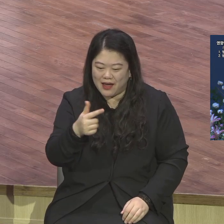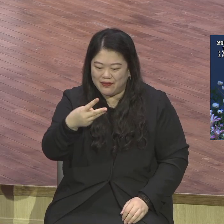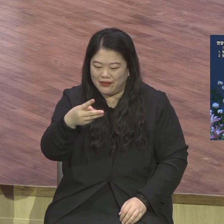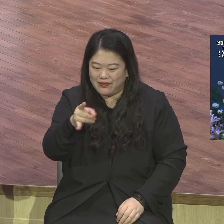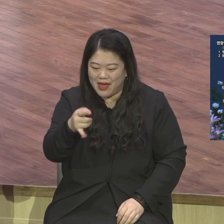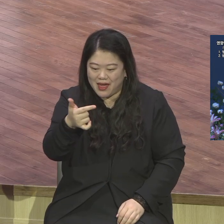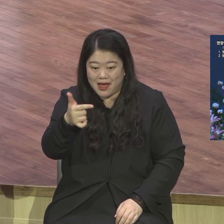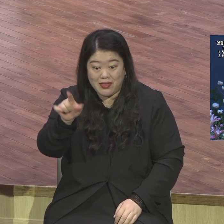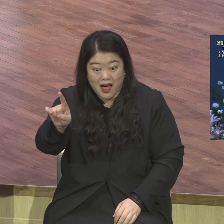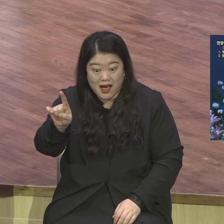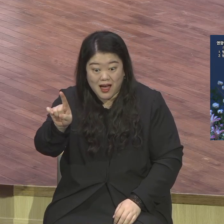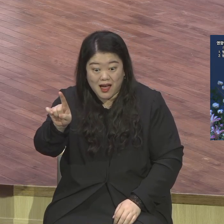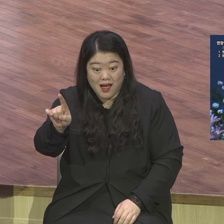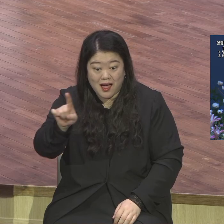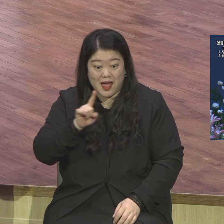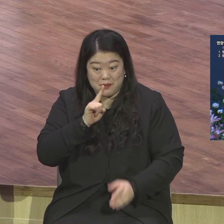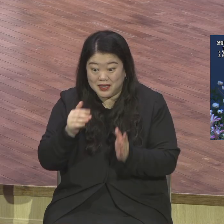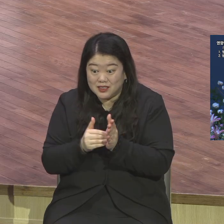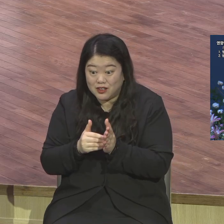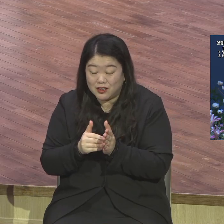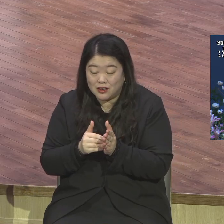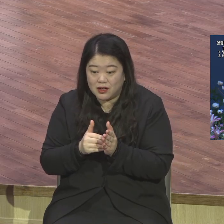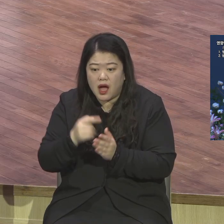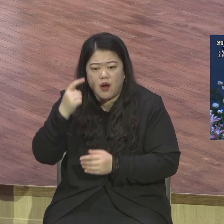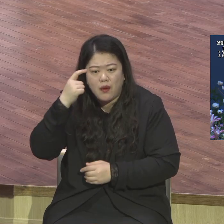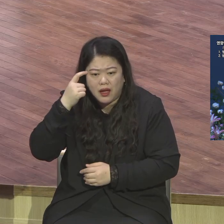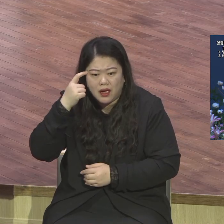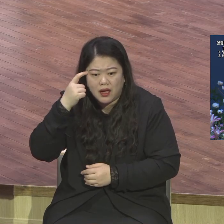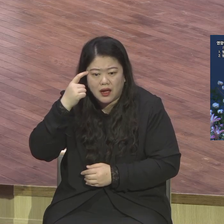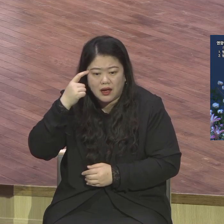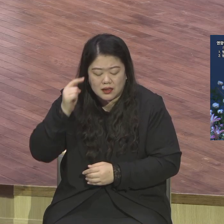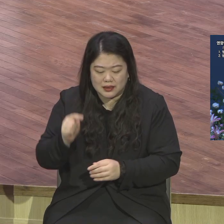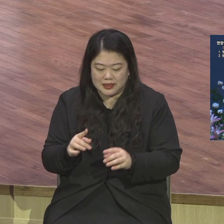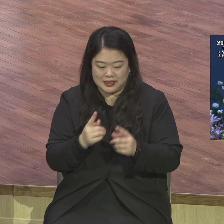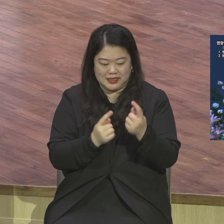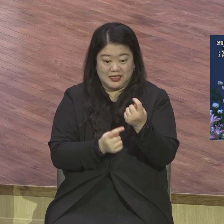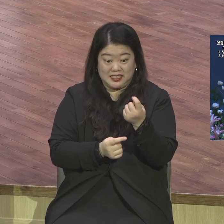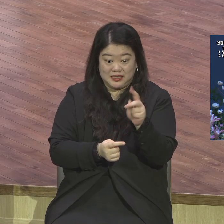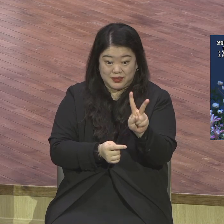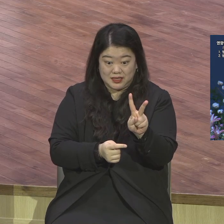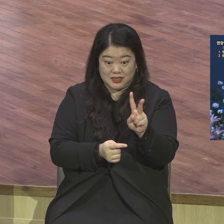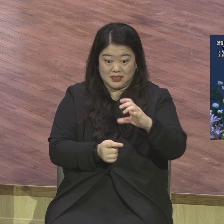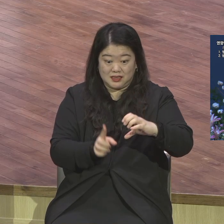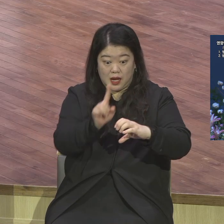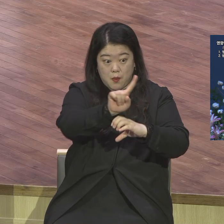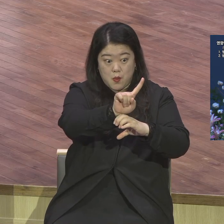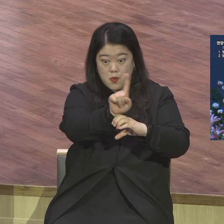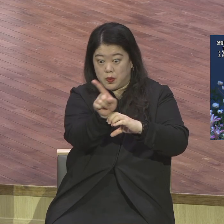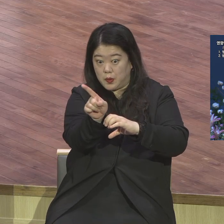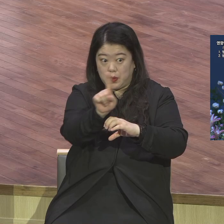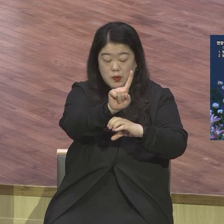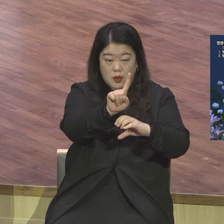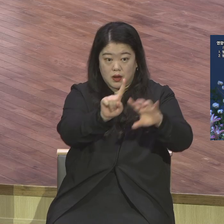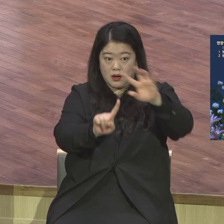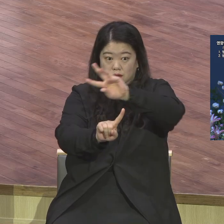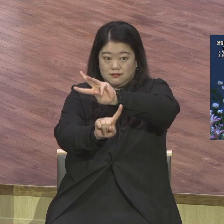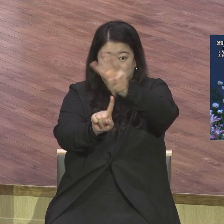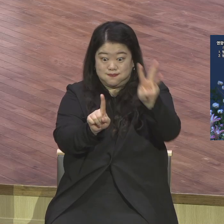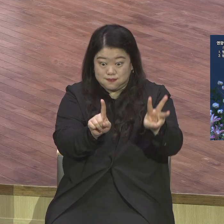되면 이 말에 대해서 이런저런 이야기를 뭐 하지 않아도 자연스럽게 우리는 살리는